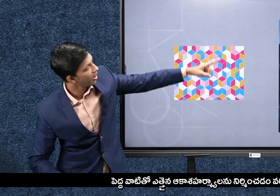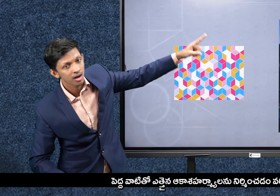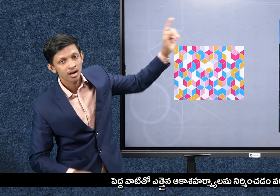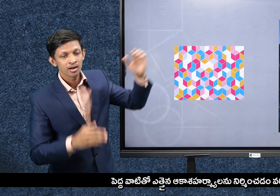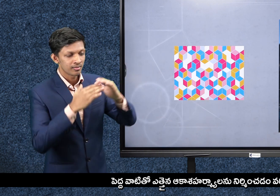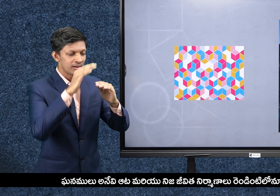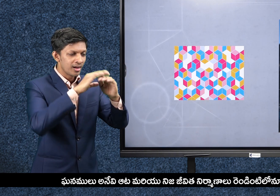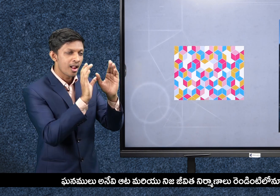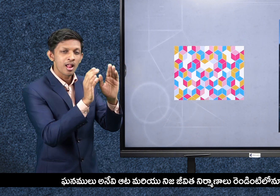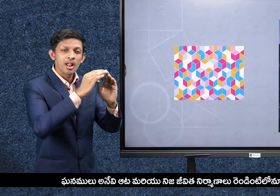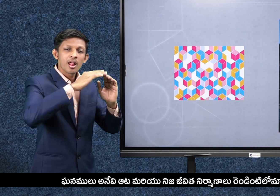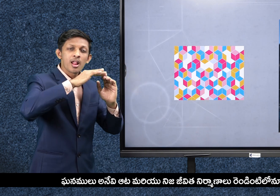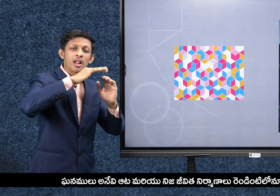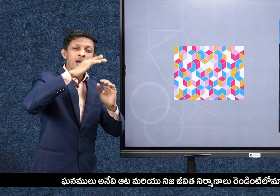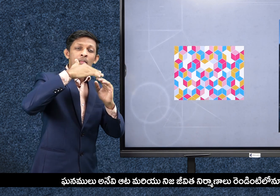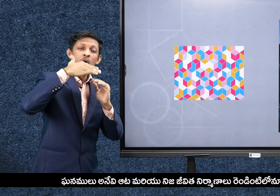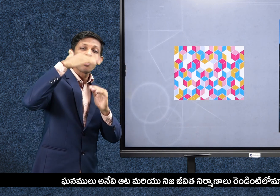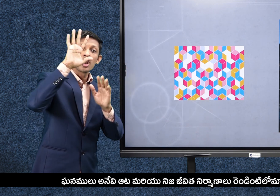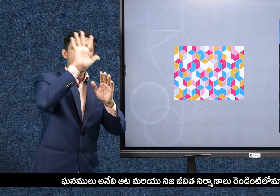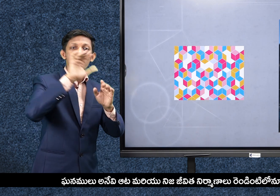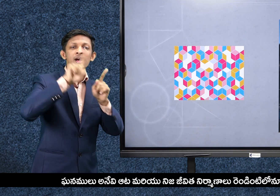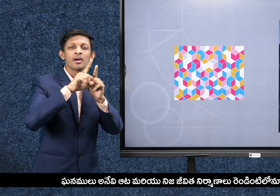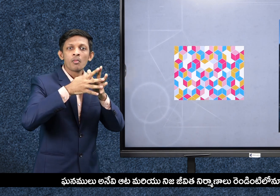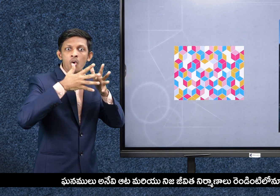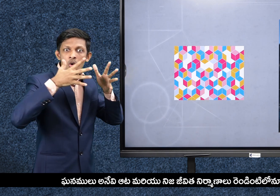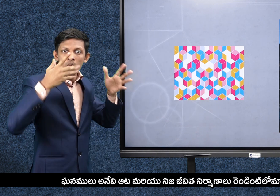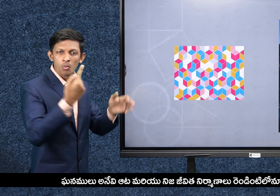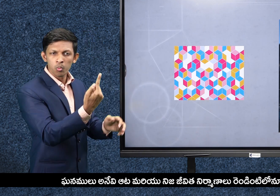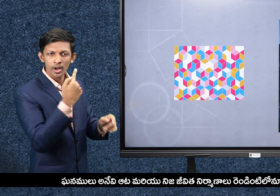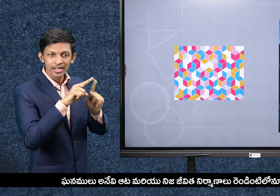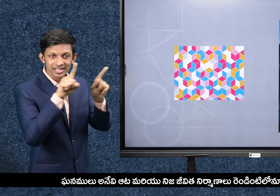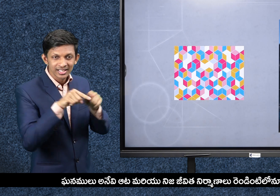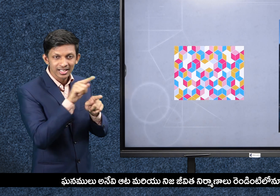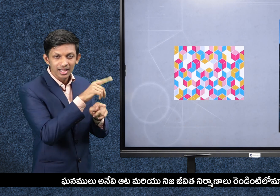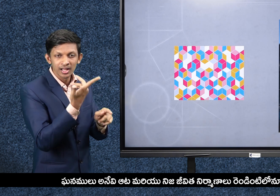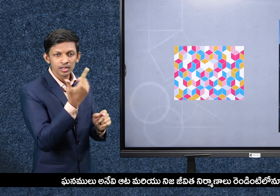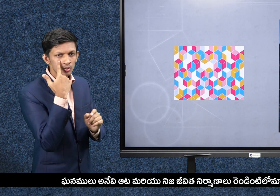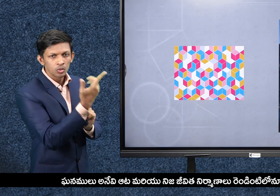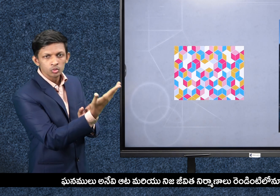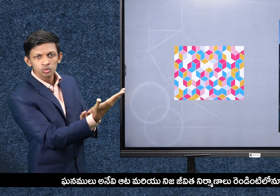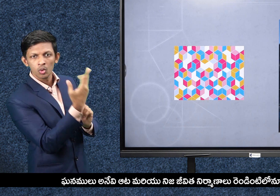వరకు ఘనము అనేవి ఆటలు మరియు నిజ జీవిత నిర్మాణాలు రెండిట్లోనూ కనిపించే ఆకారాలు.